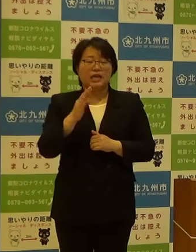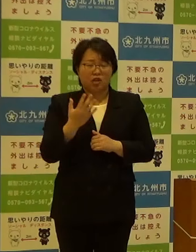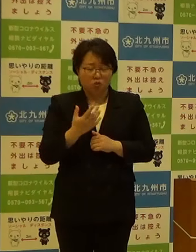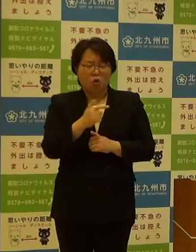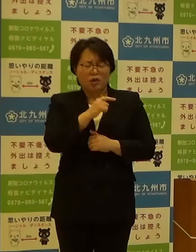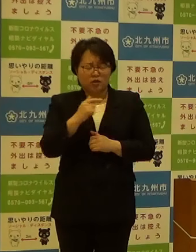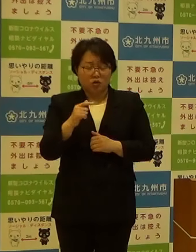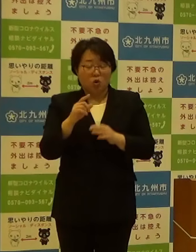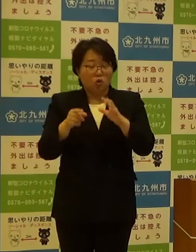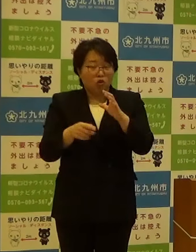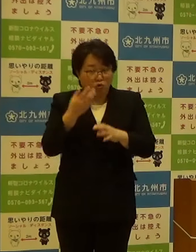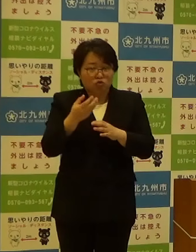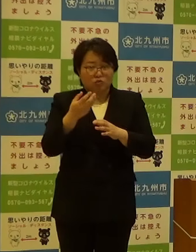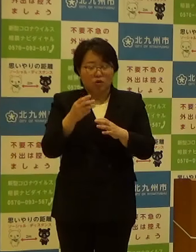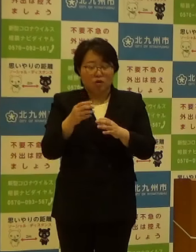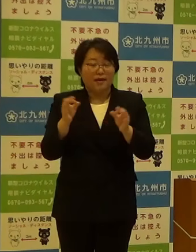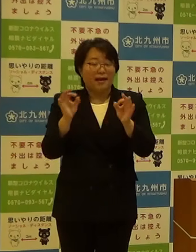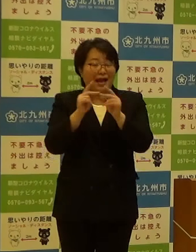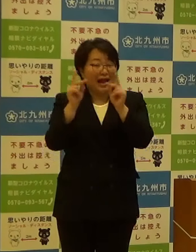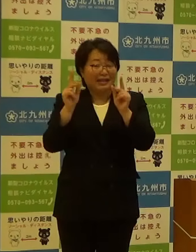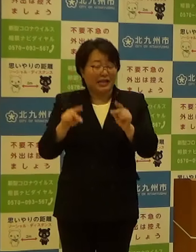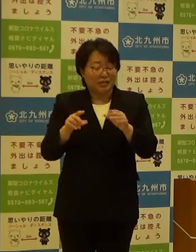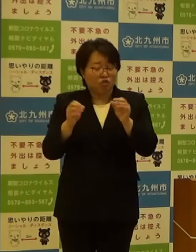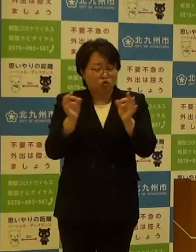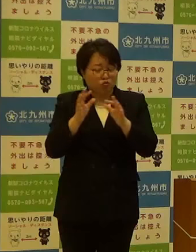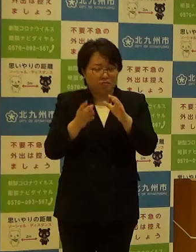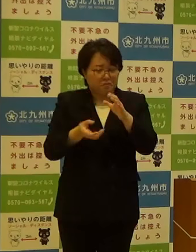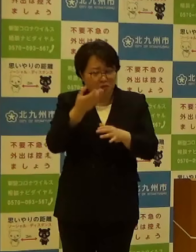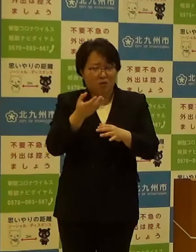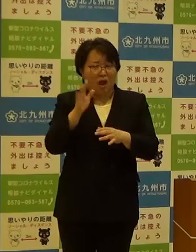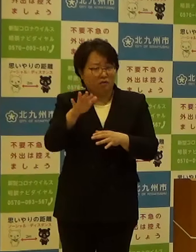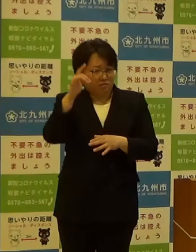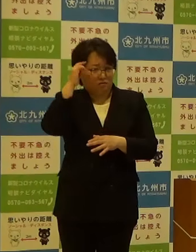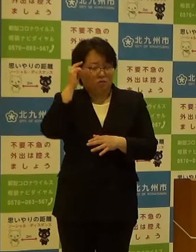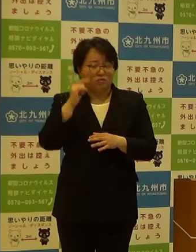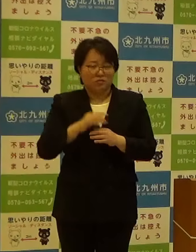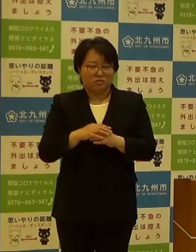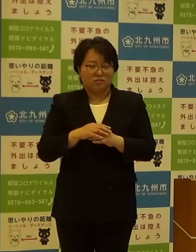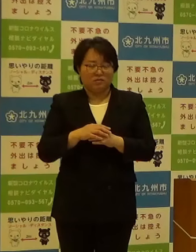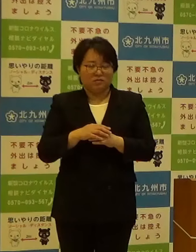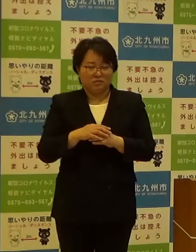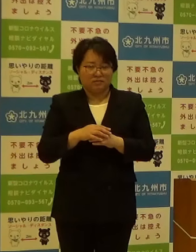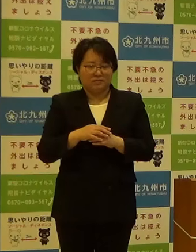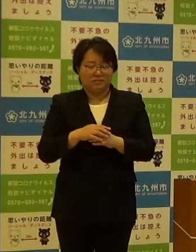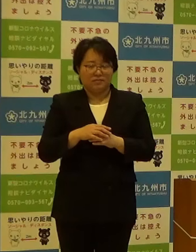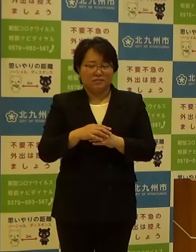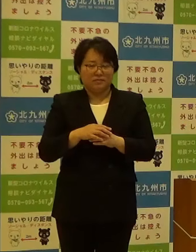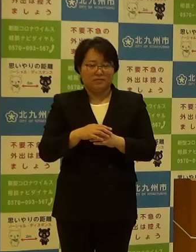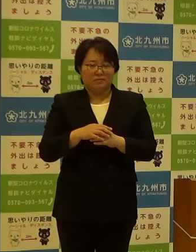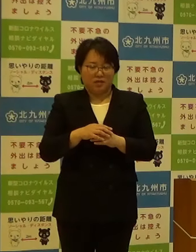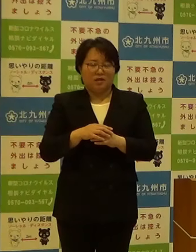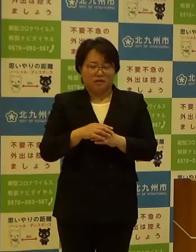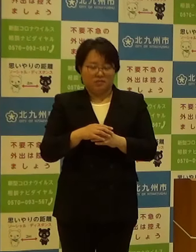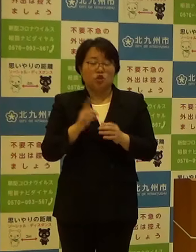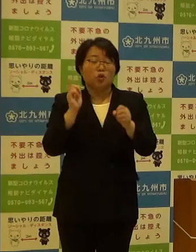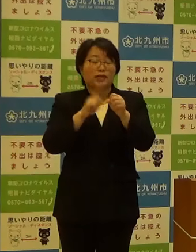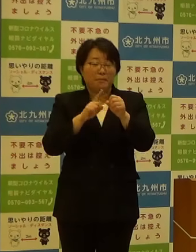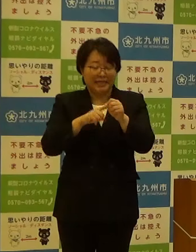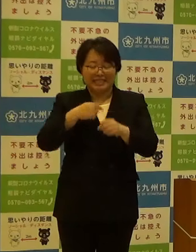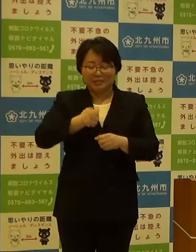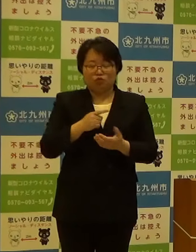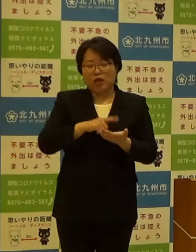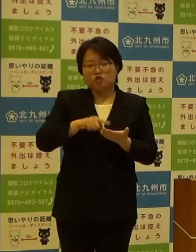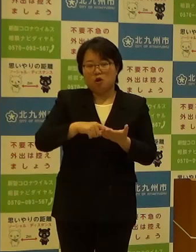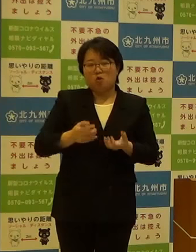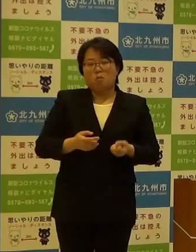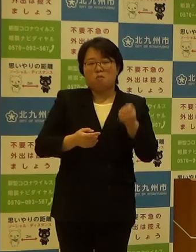然、電話等によって飛び込んでまいりますので、基本的にはスマホのそばで、待